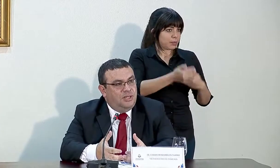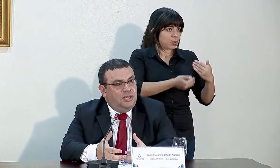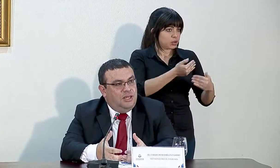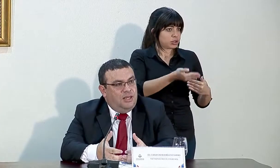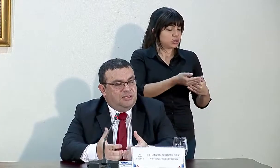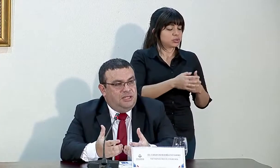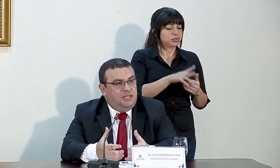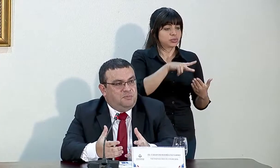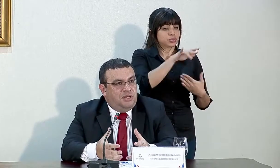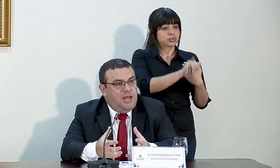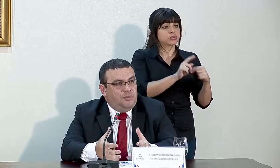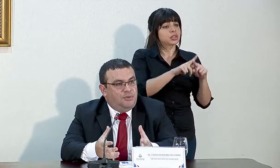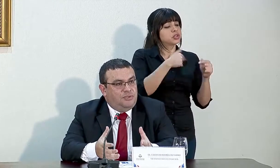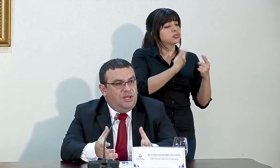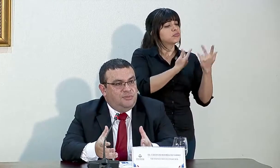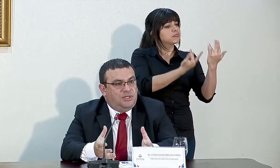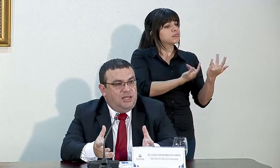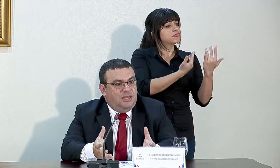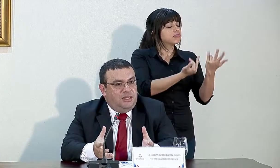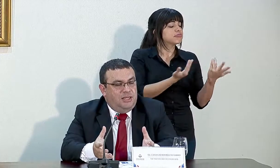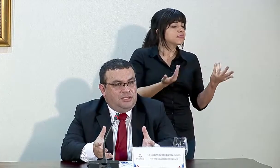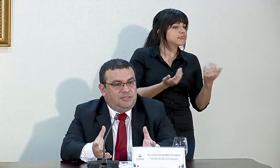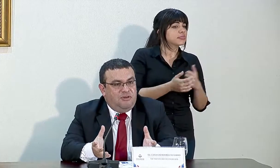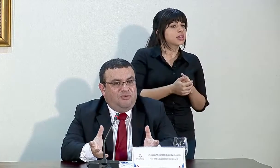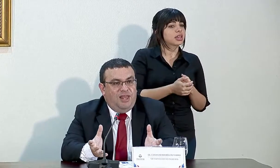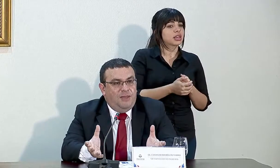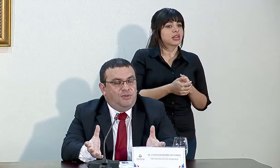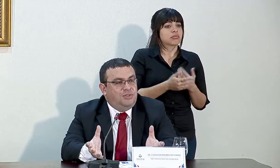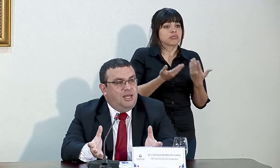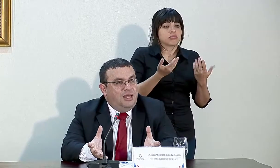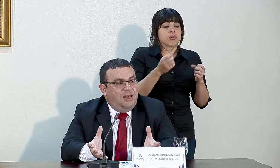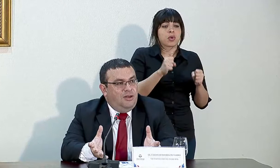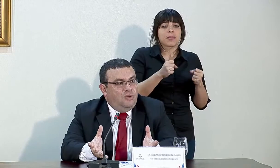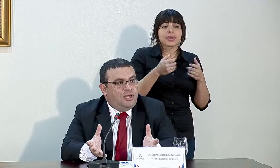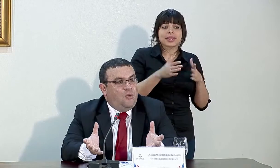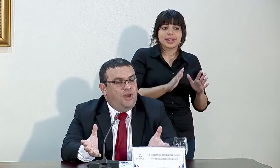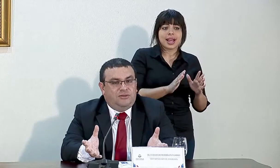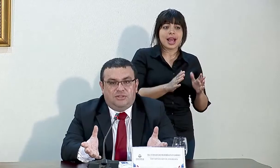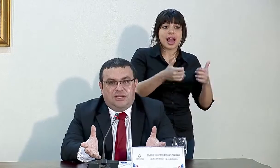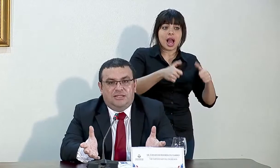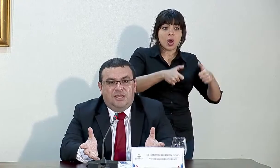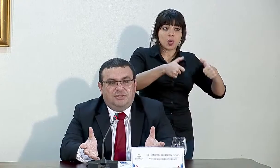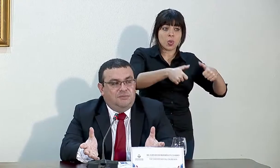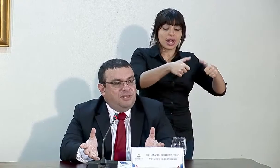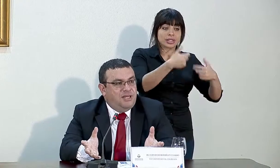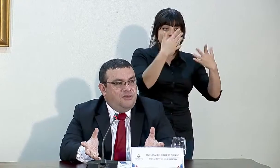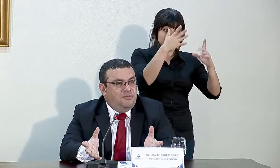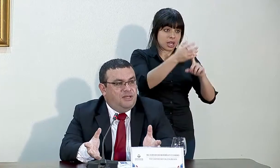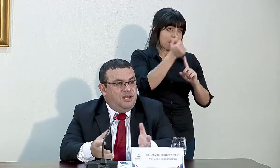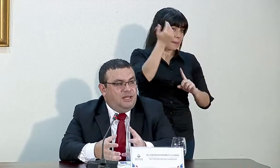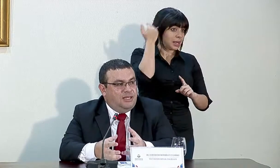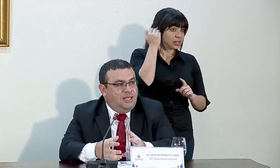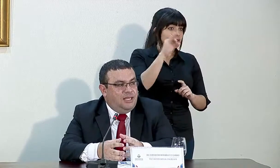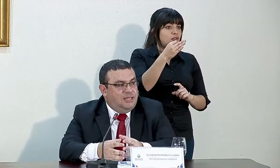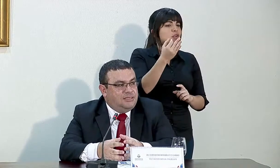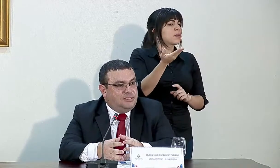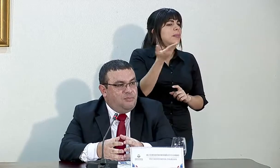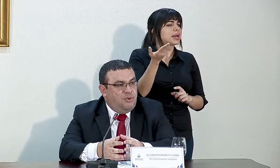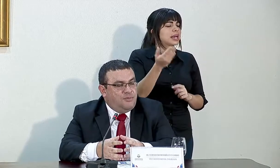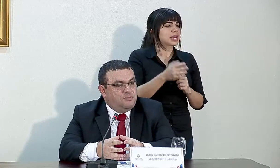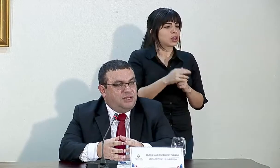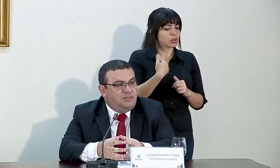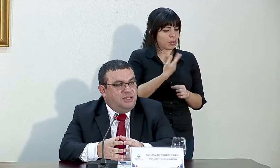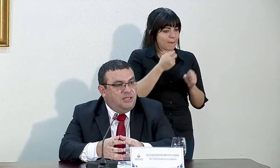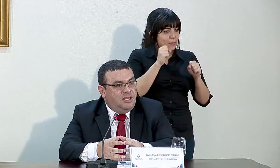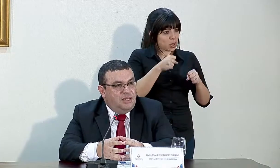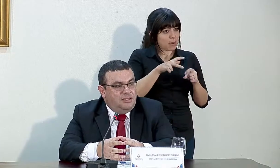proyectos, así que esperamos, digamos, que reflejemos los acuerdos alcanzados en el pasado, de manera que